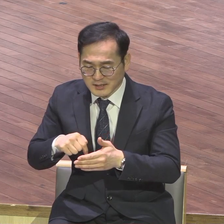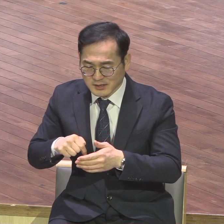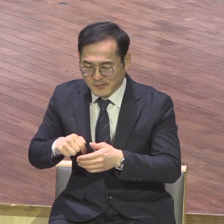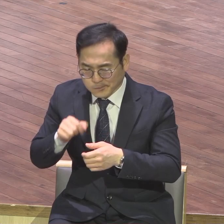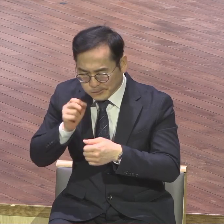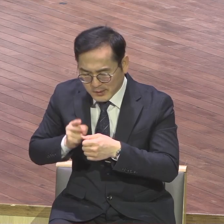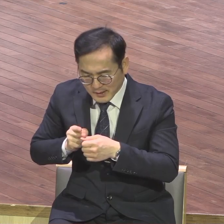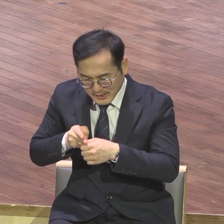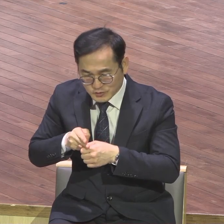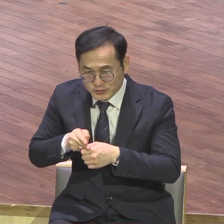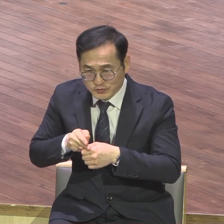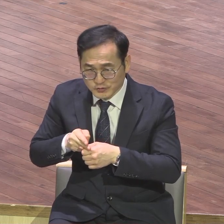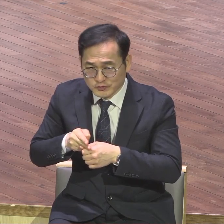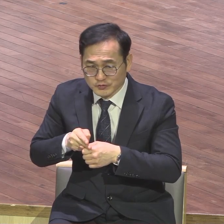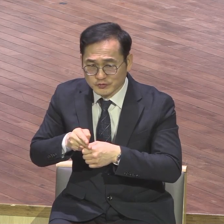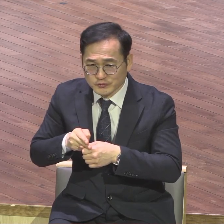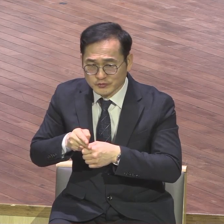속하라.